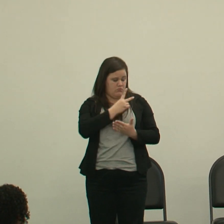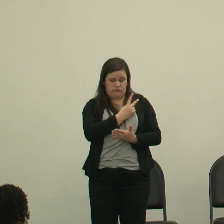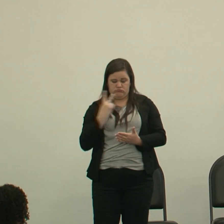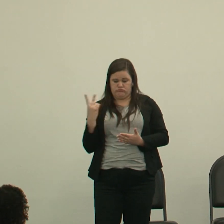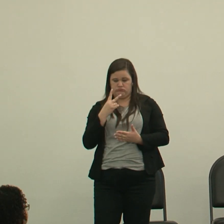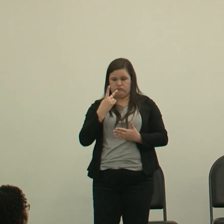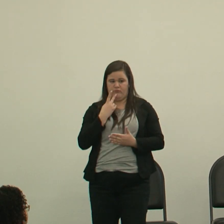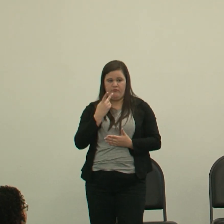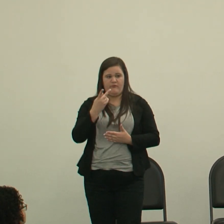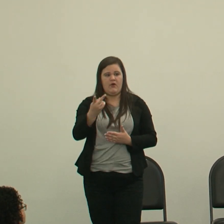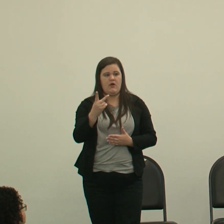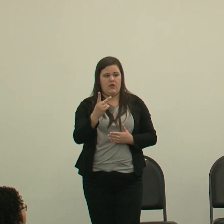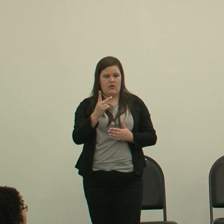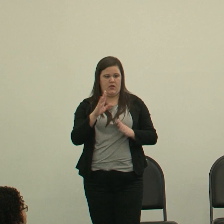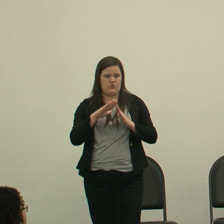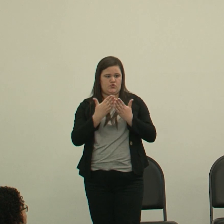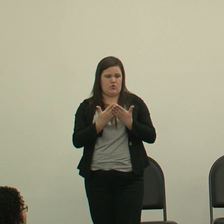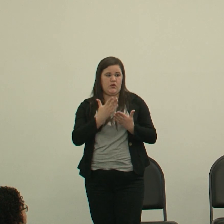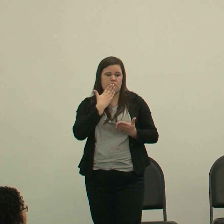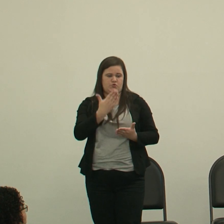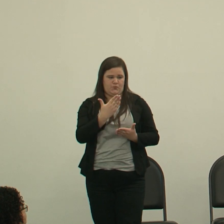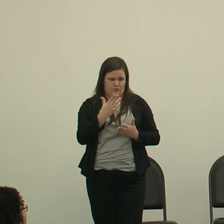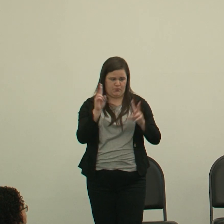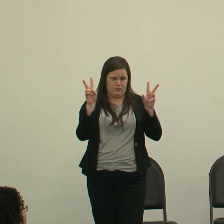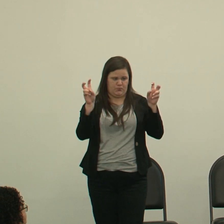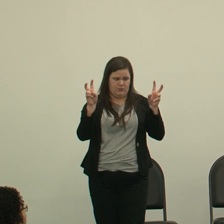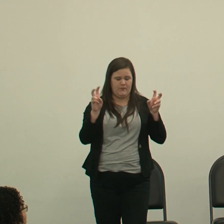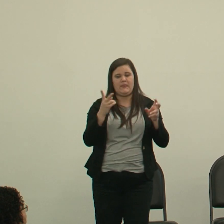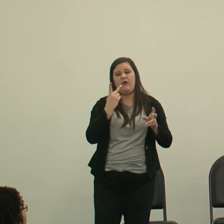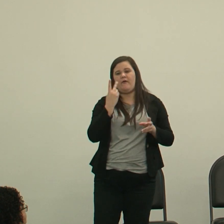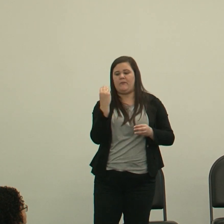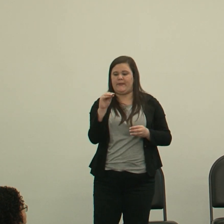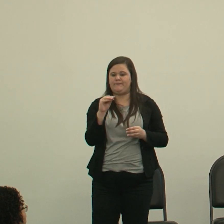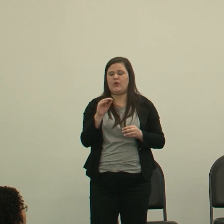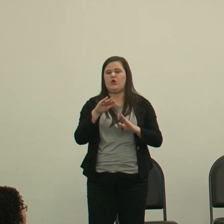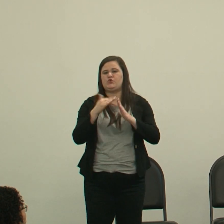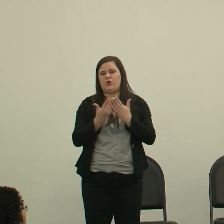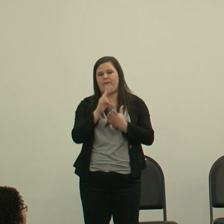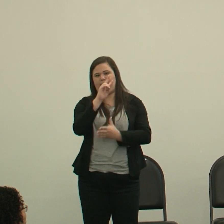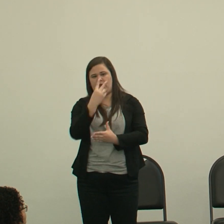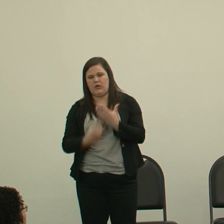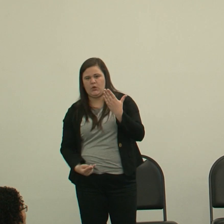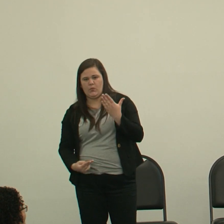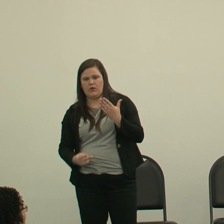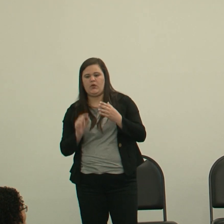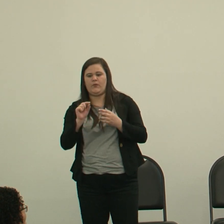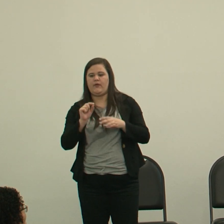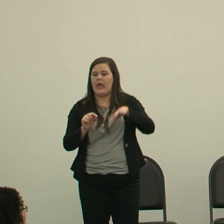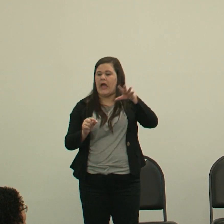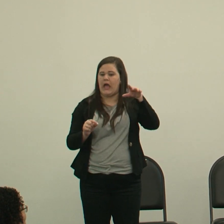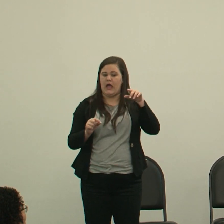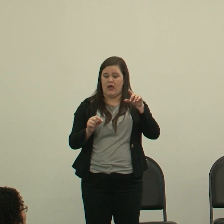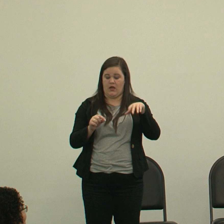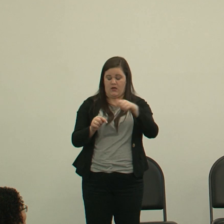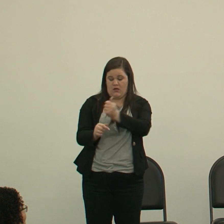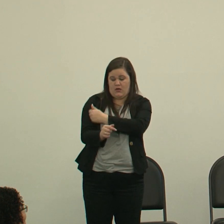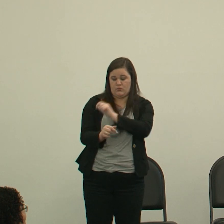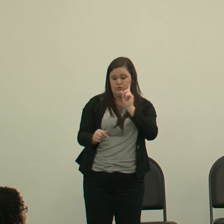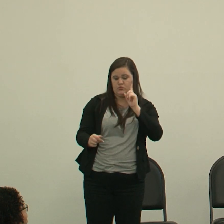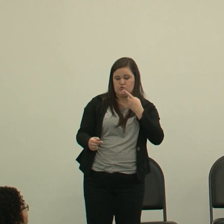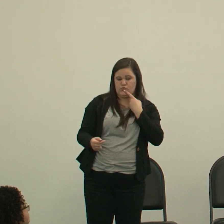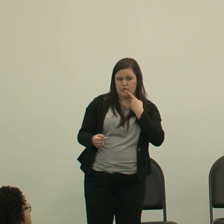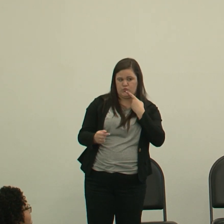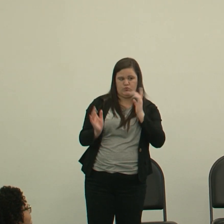para vocês, porque vai vir no papel de vocês o seguinte, a escola é bilíngue, ou seja, é aluno surdo que a gente está aí. O nosso público, o